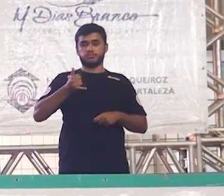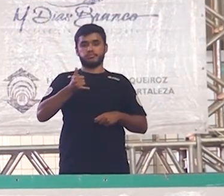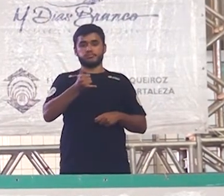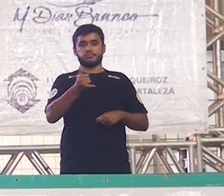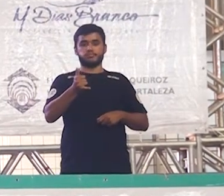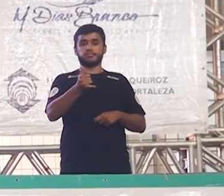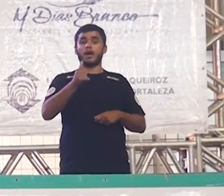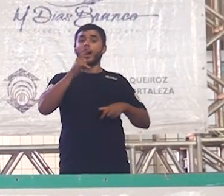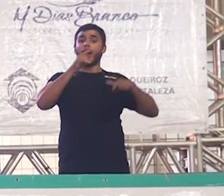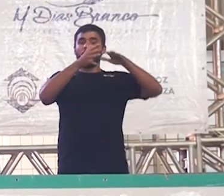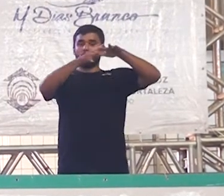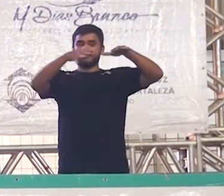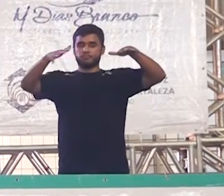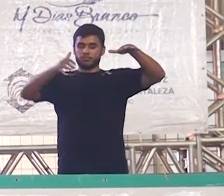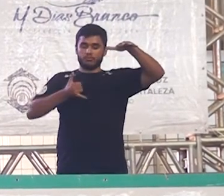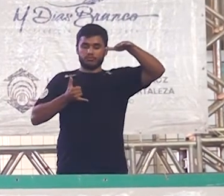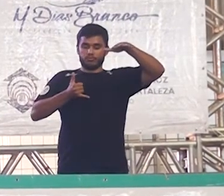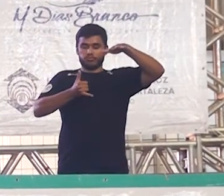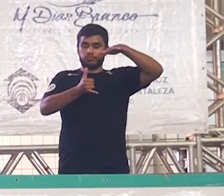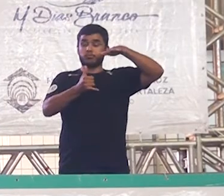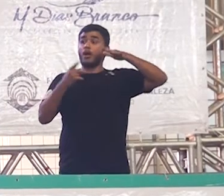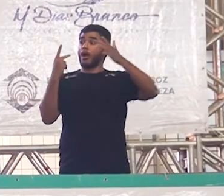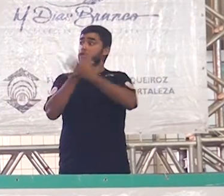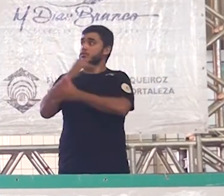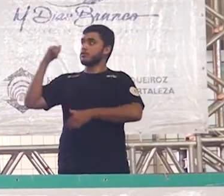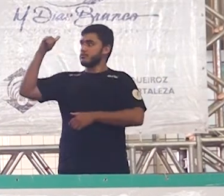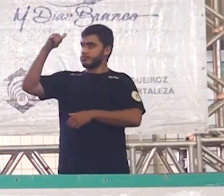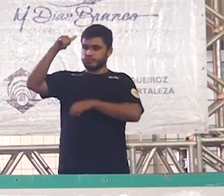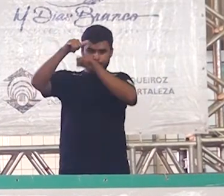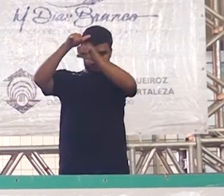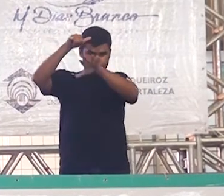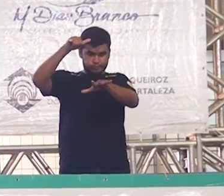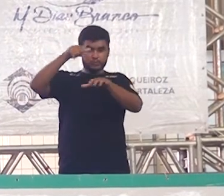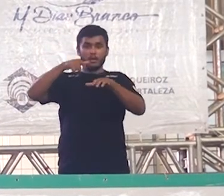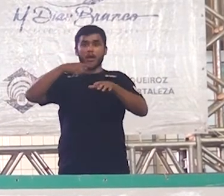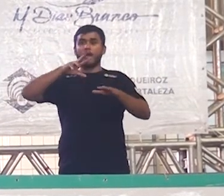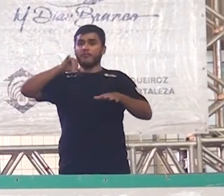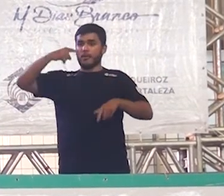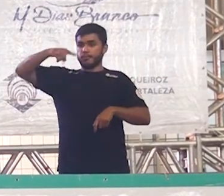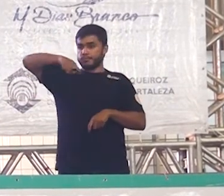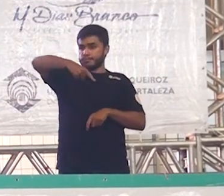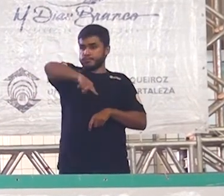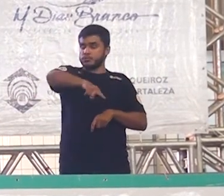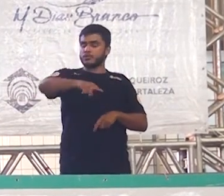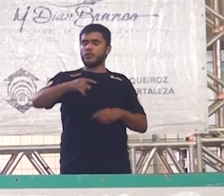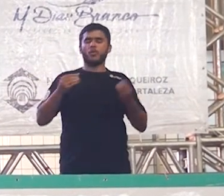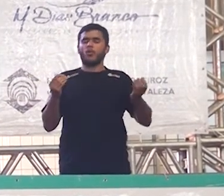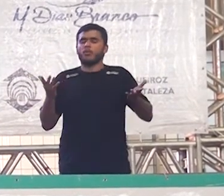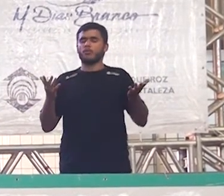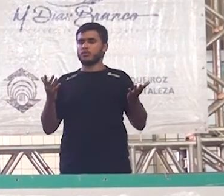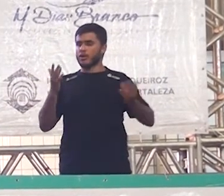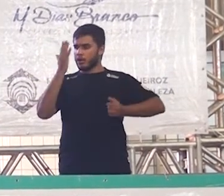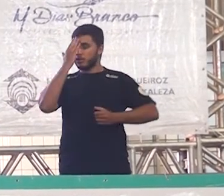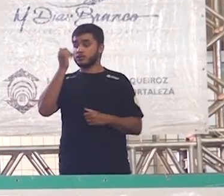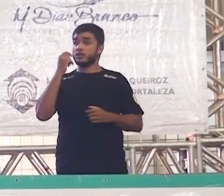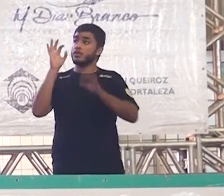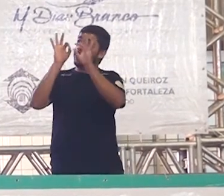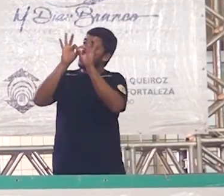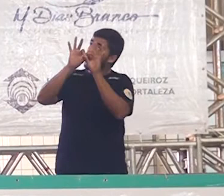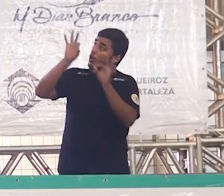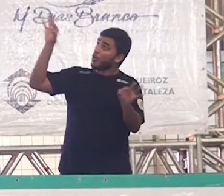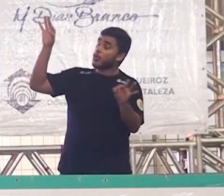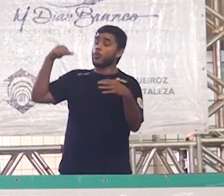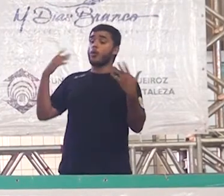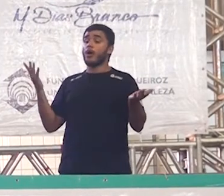vai ser atingido, por exemplo, por um míssil. E aí ele pede para você achar alguma relação. Qual é a distância, por exemplo,